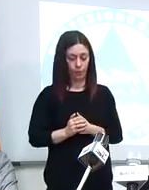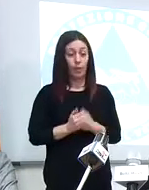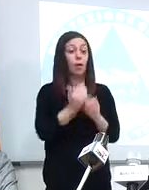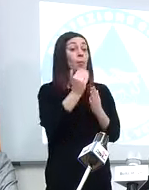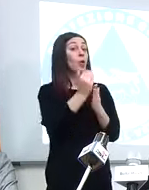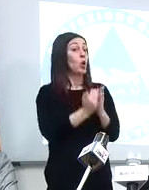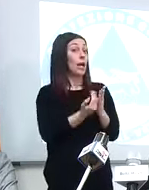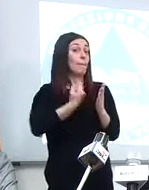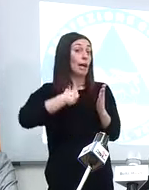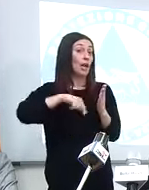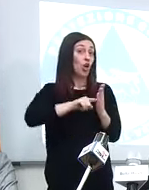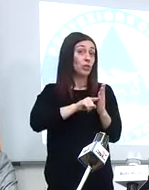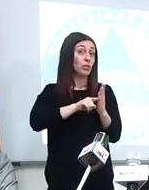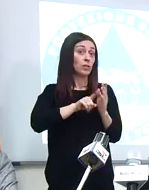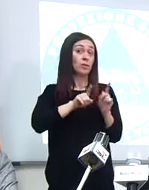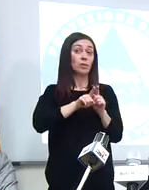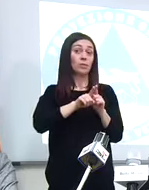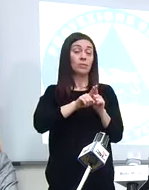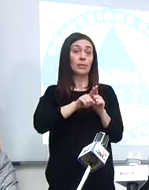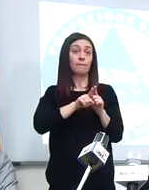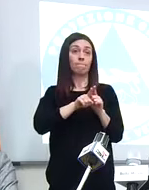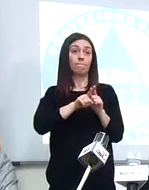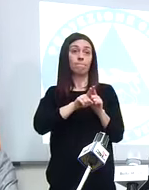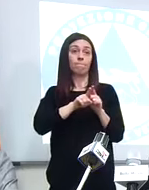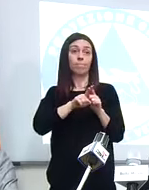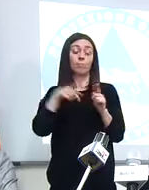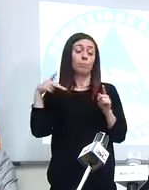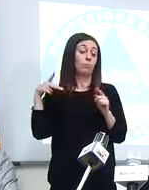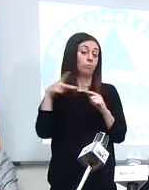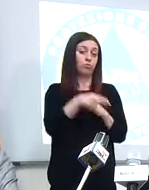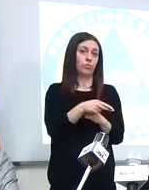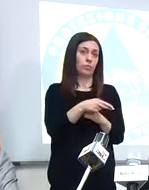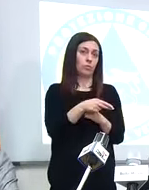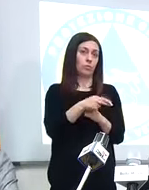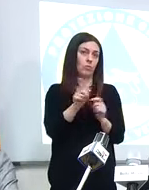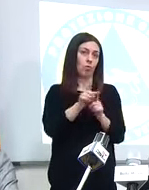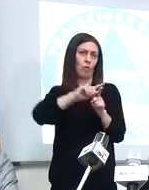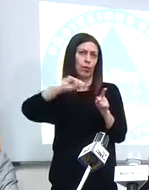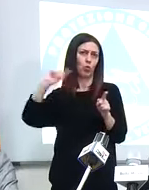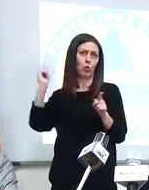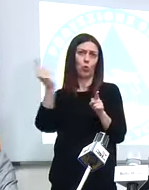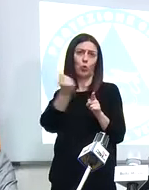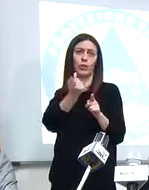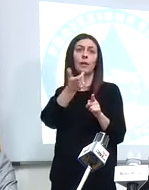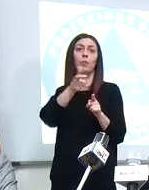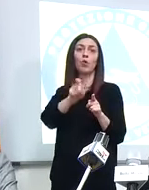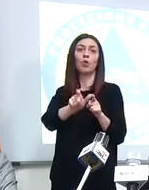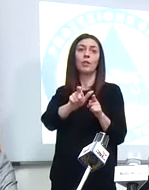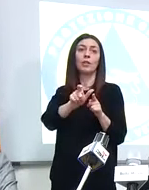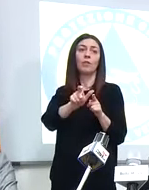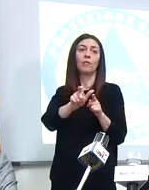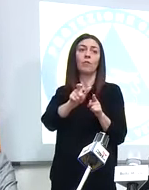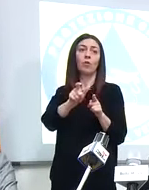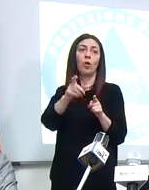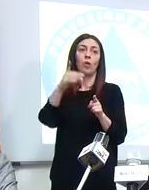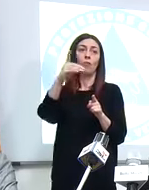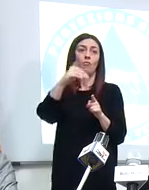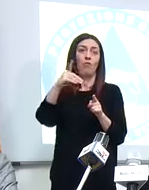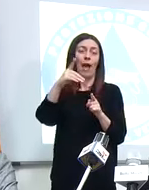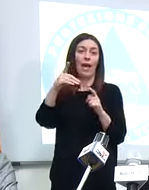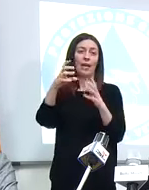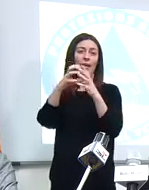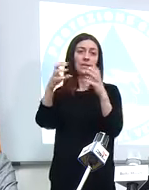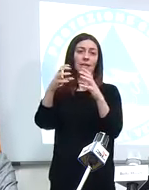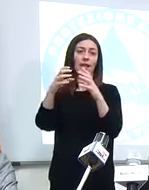dappertutto, una battuta d'arresto legata alla diciamo fornitura ridotta che ci è stata data dalla Pfizer,